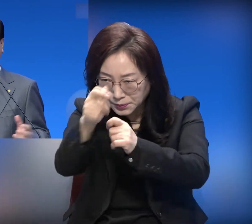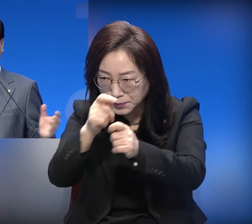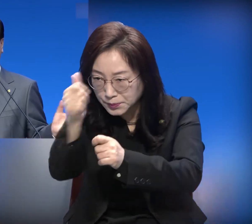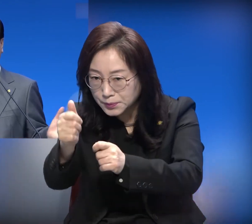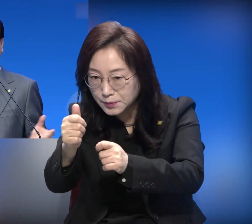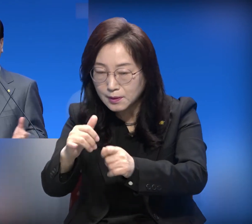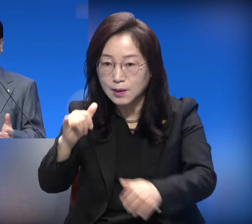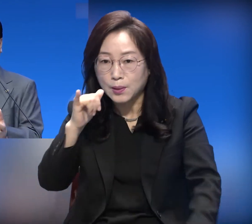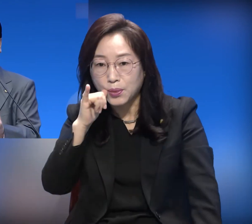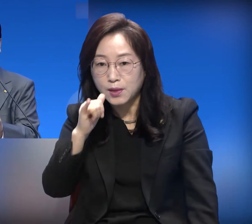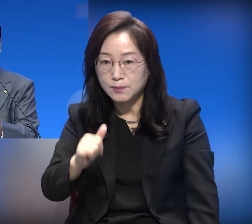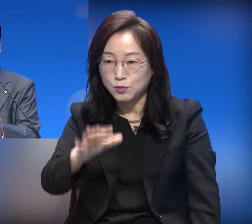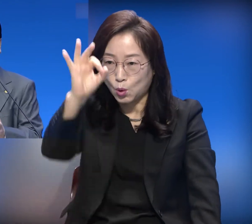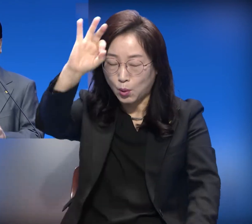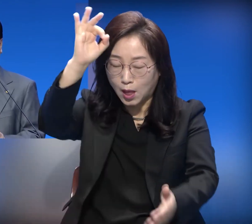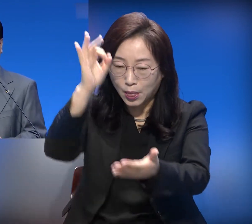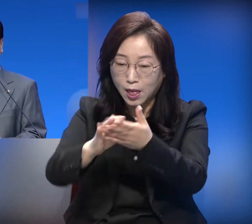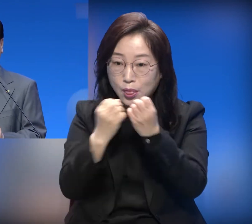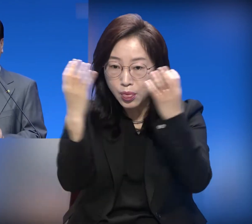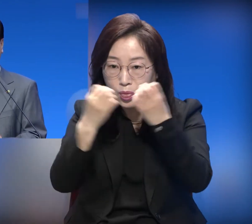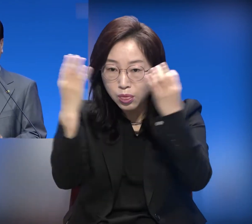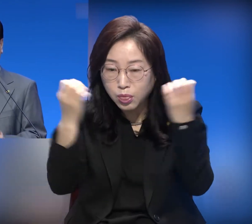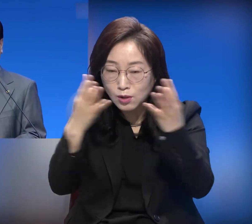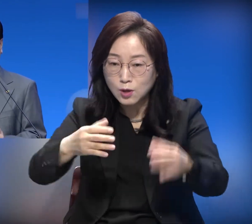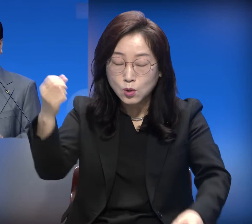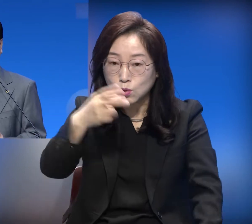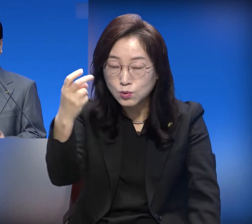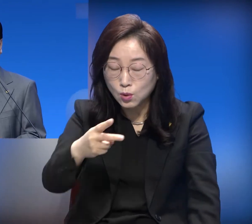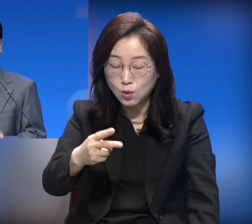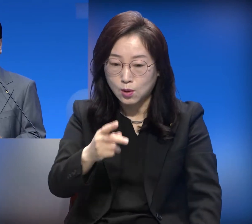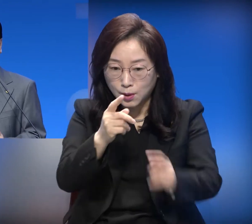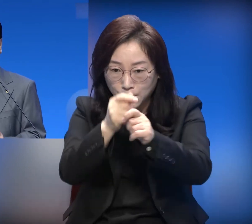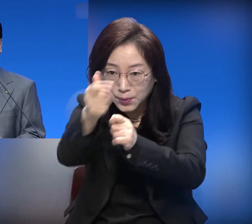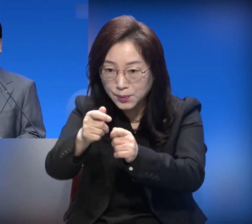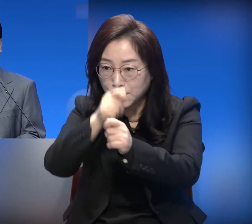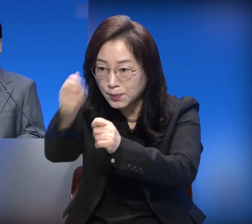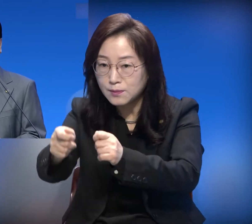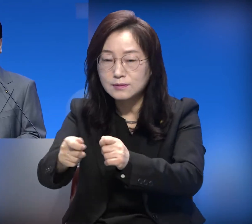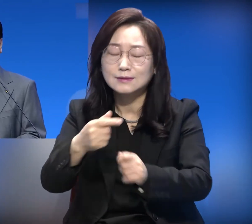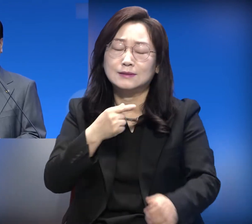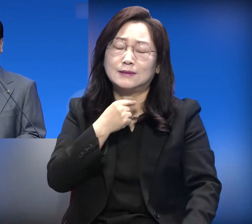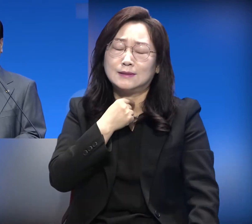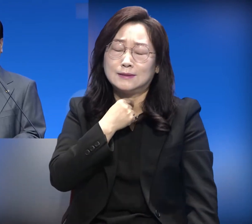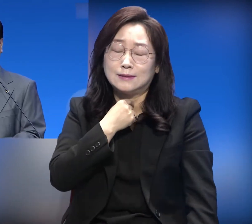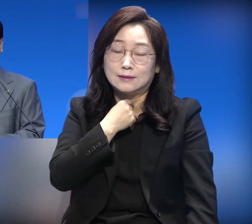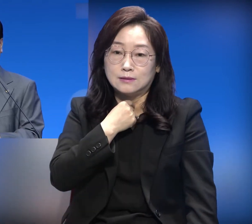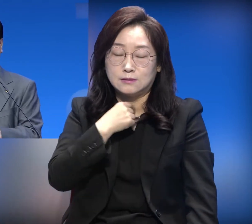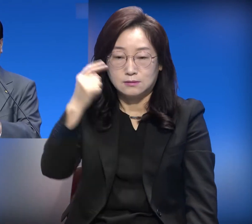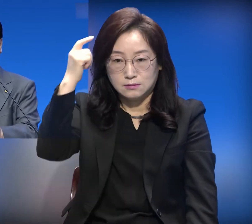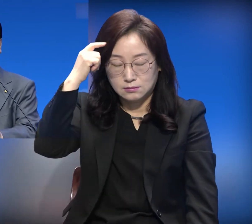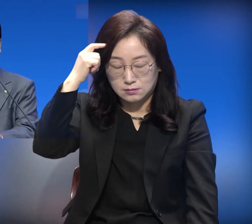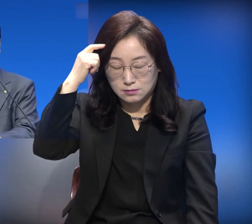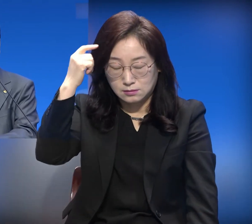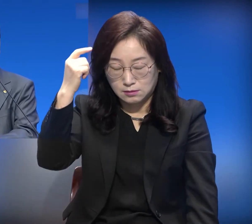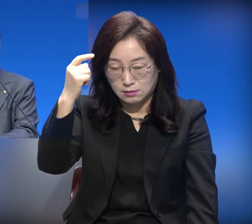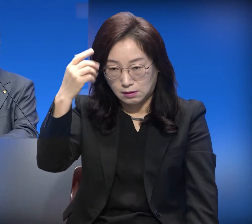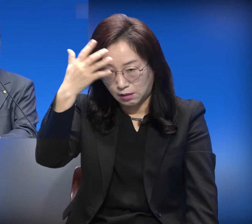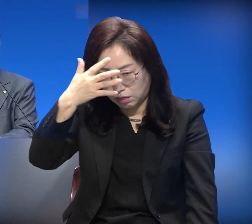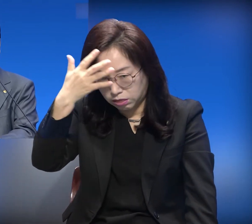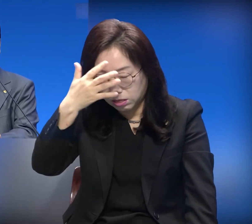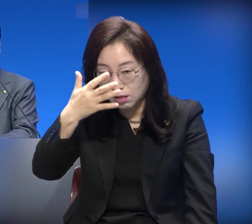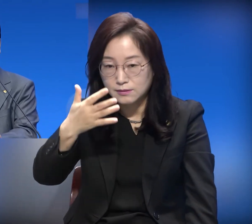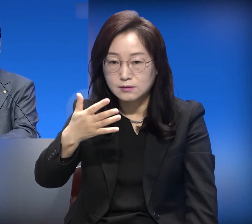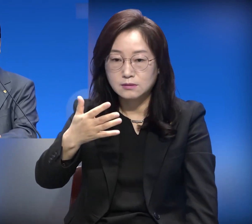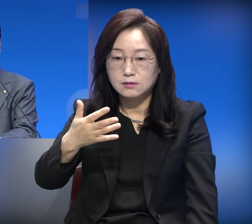못합니다. 모든 재산을 다 털어놓고 나서도 또 도박을 하느라고 그가 정신이 황폐해진 상태로 주저앉은